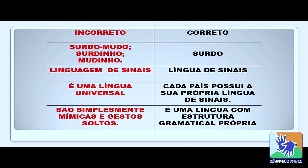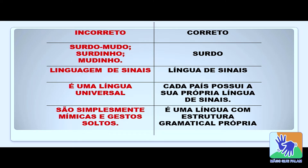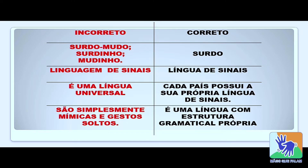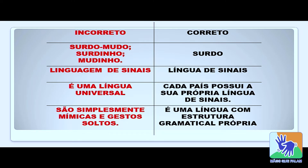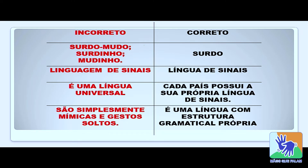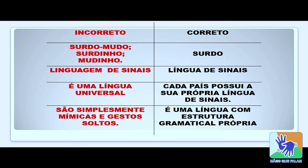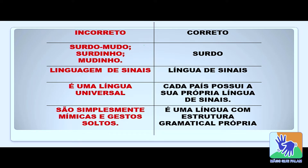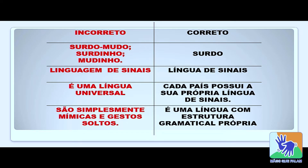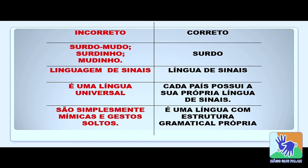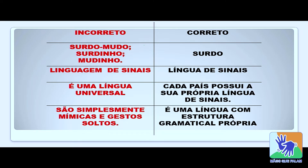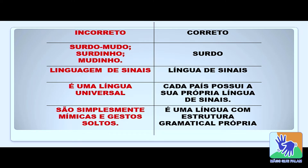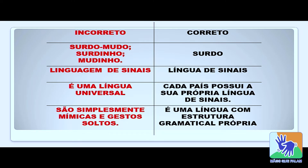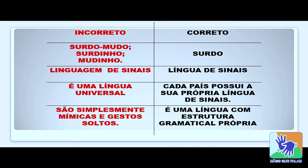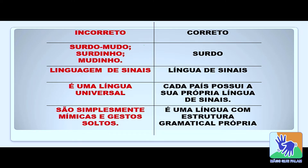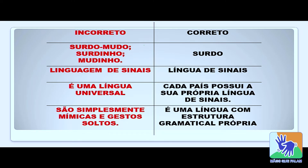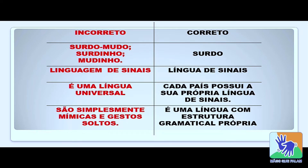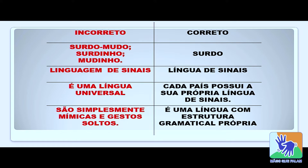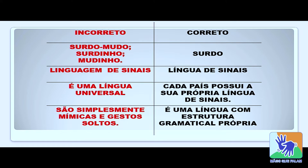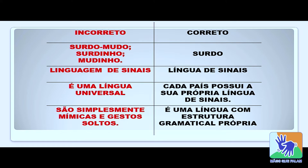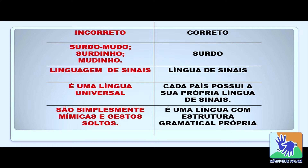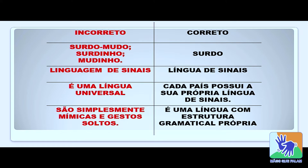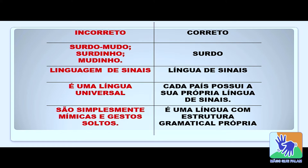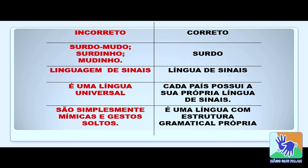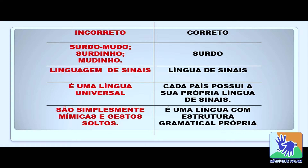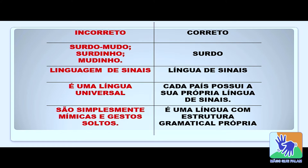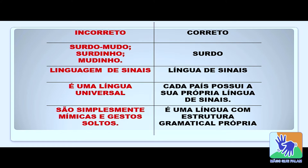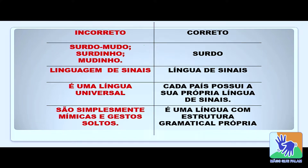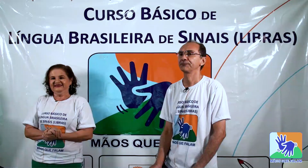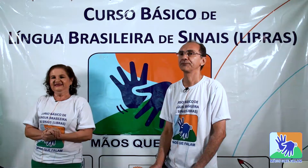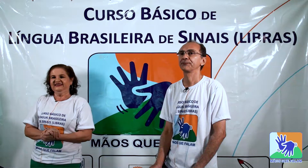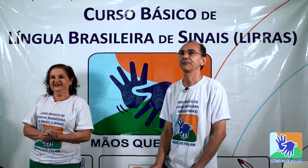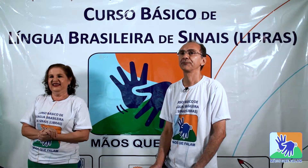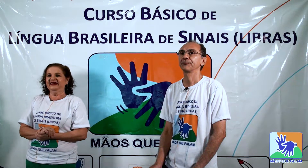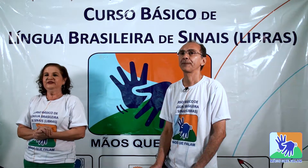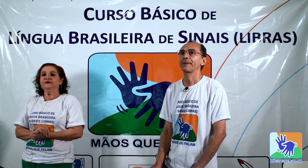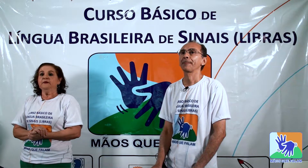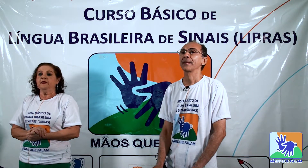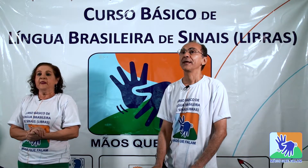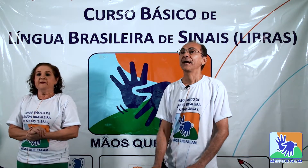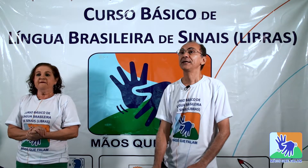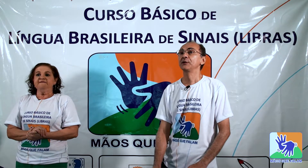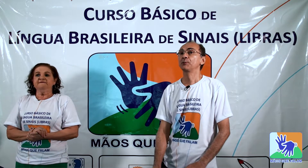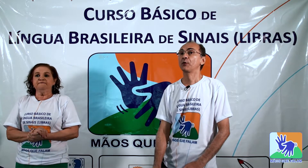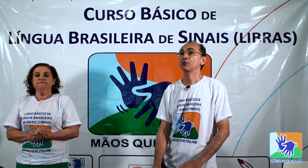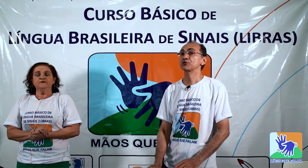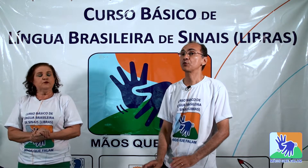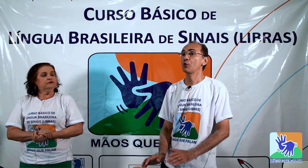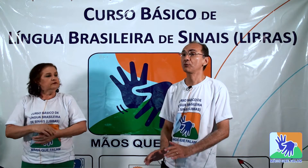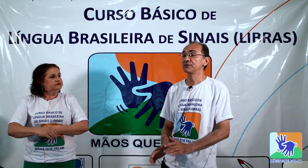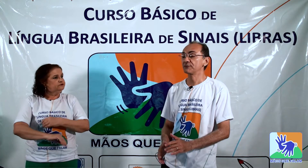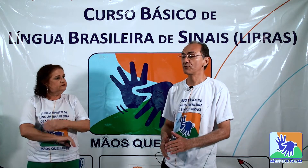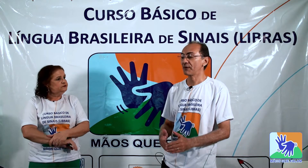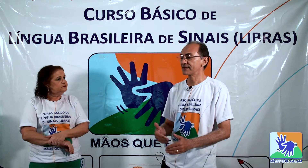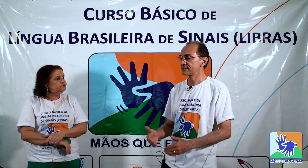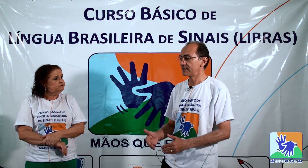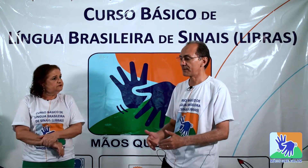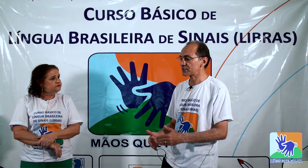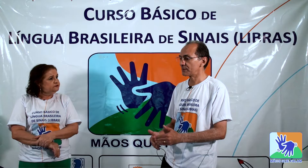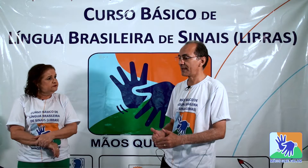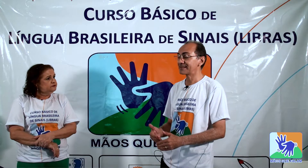própria da língua de sinais. Muito bem, professor. Ok? Certo? E eu como devo fazer para chamar a